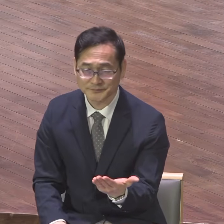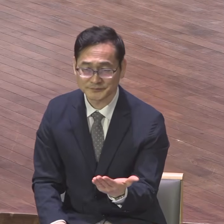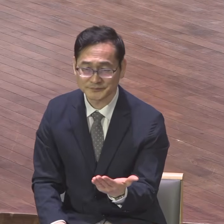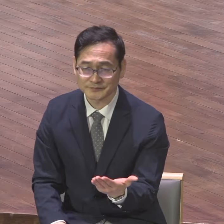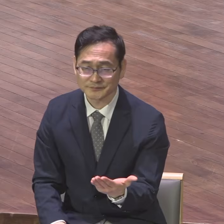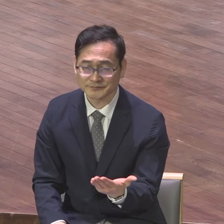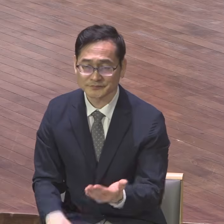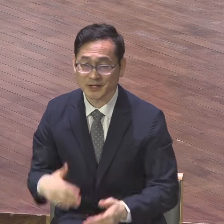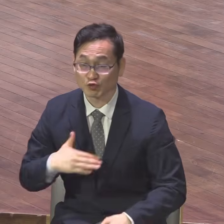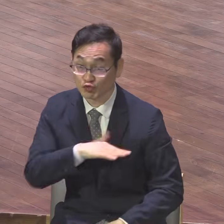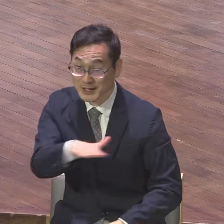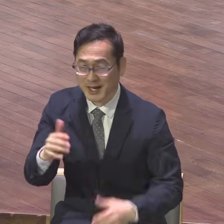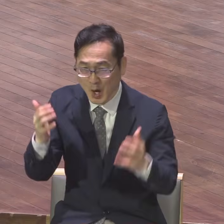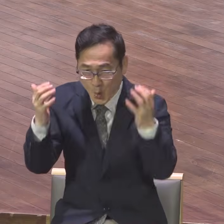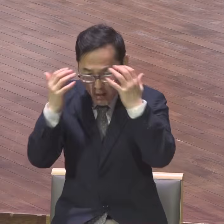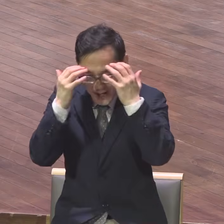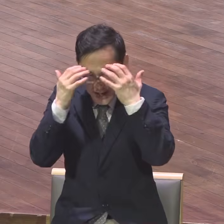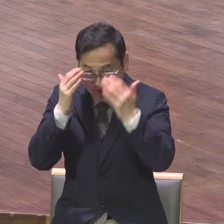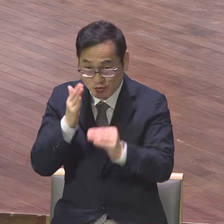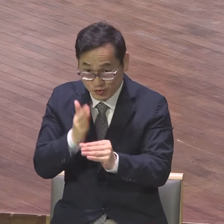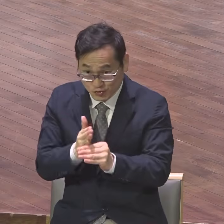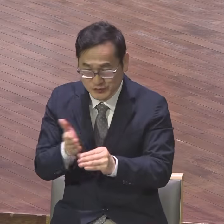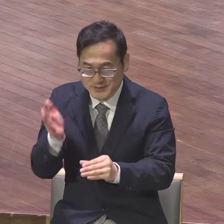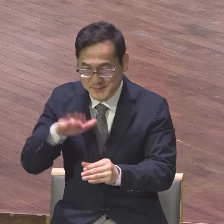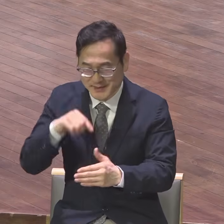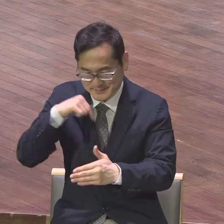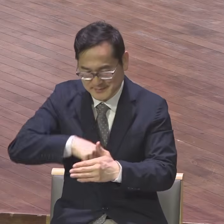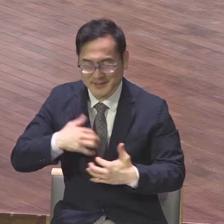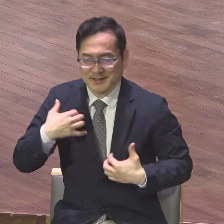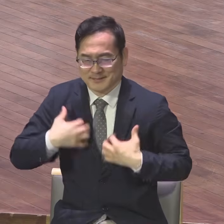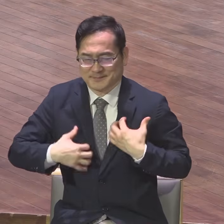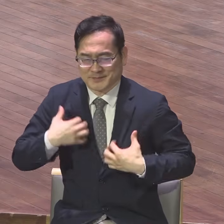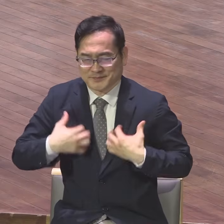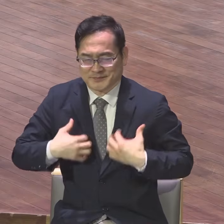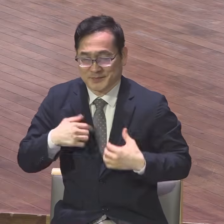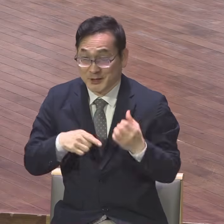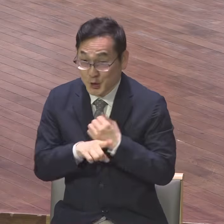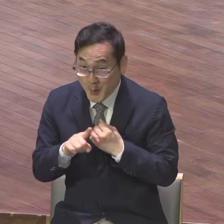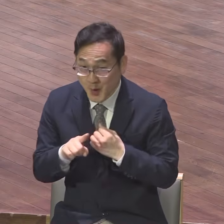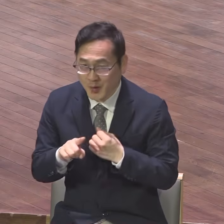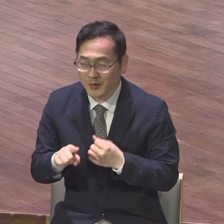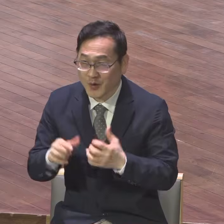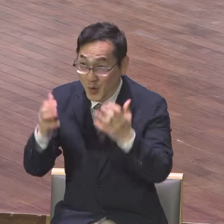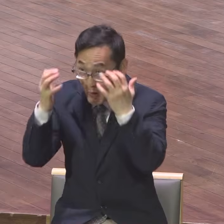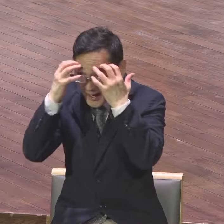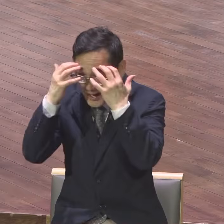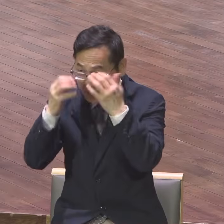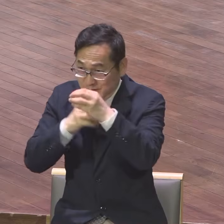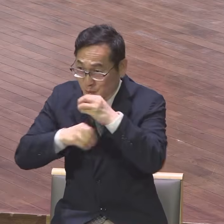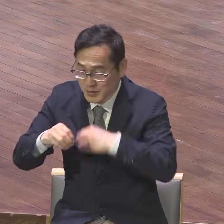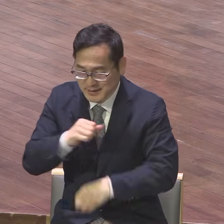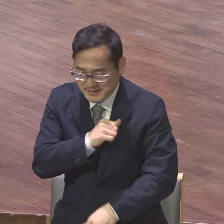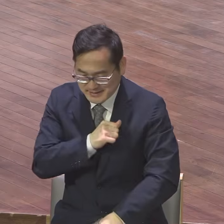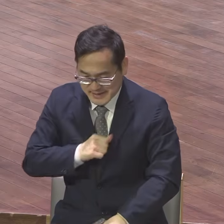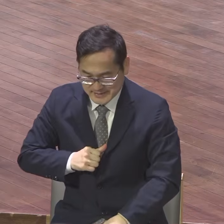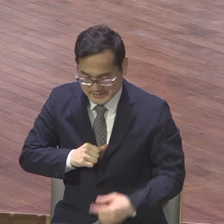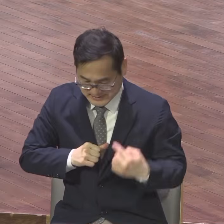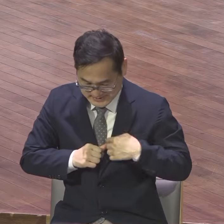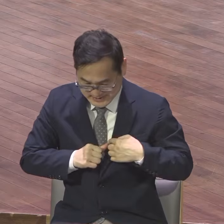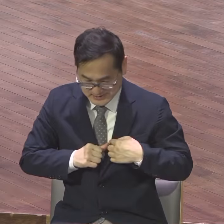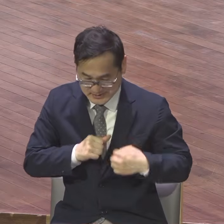우리가 환난 중에도 즐거워하나니 이는 환난은 인내를, 인내는